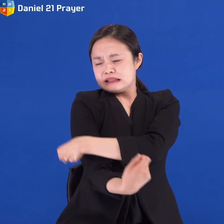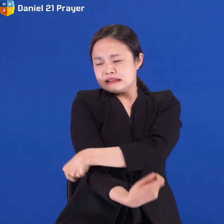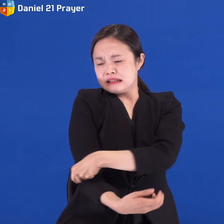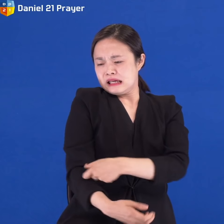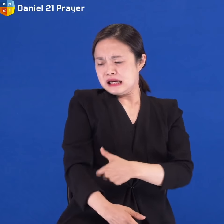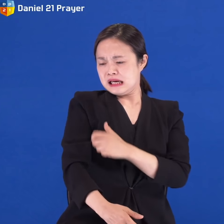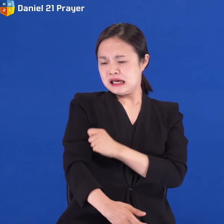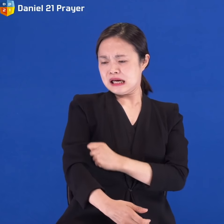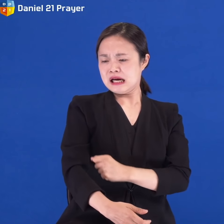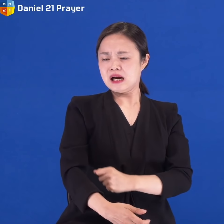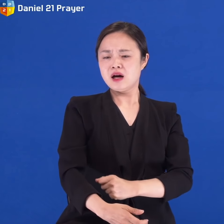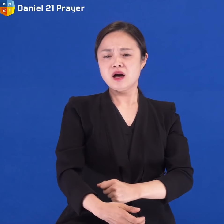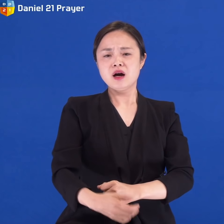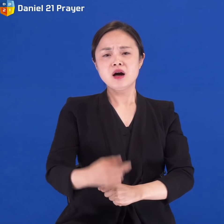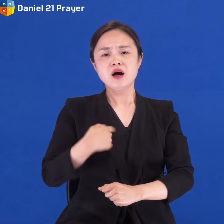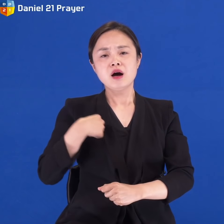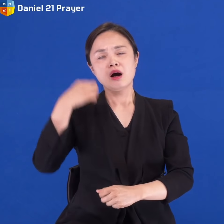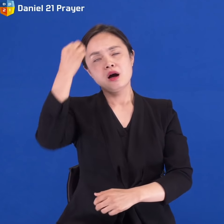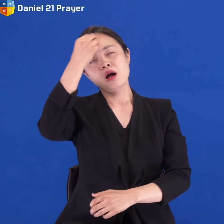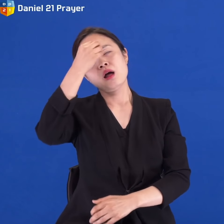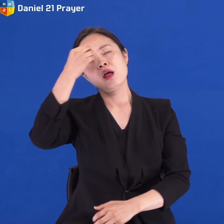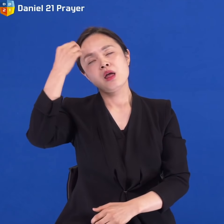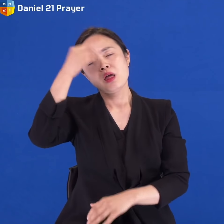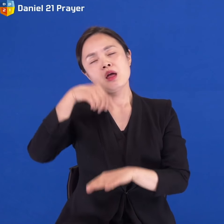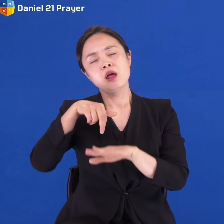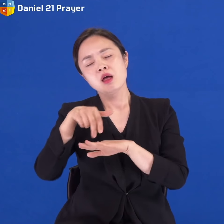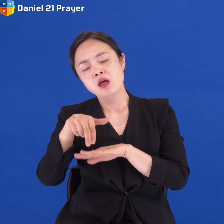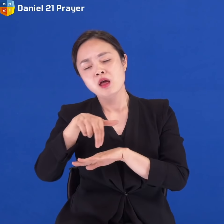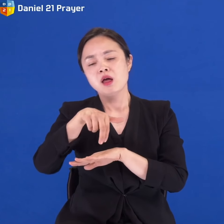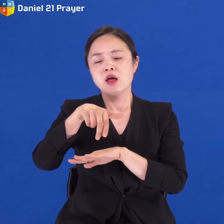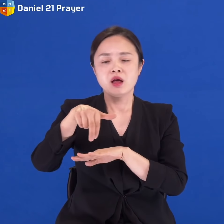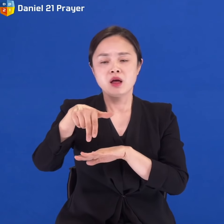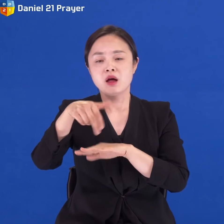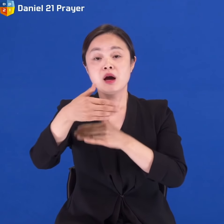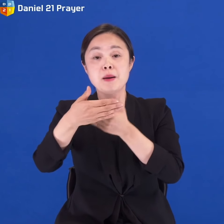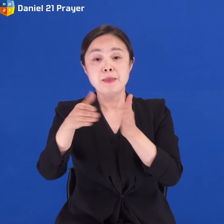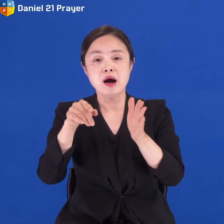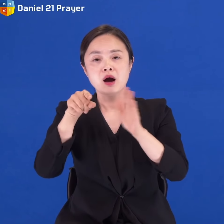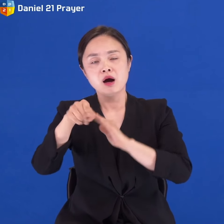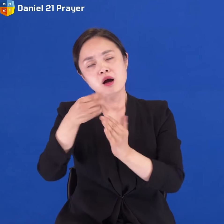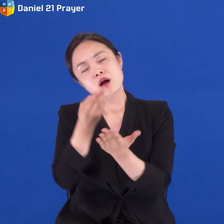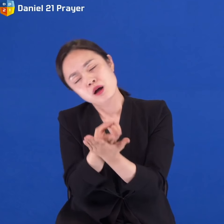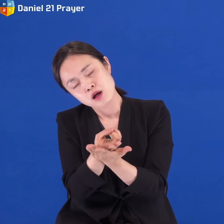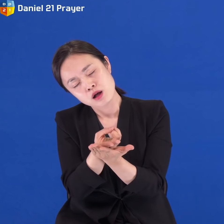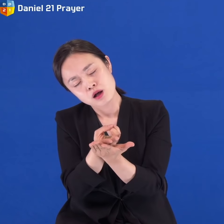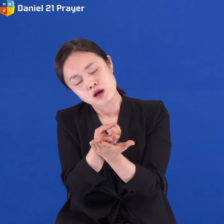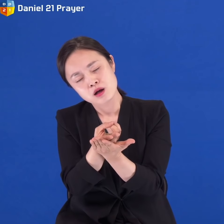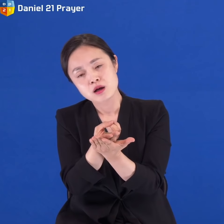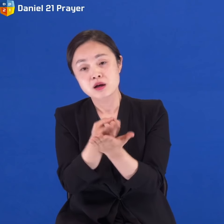어떻게 들어갔는지 기억이 없습니다. 그러고 있는 저에게 사단은